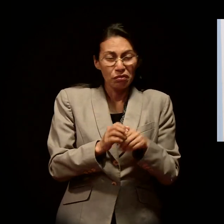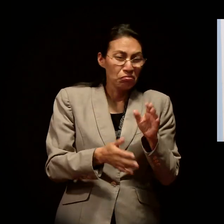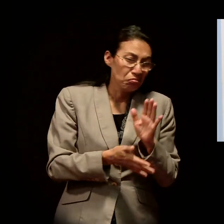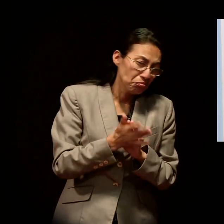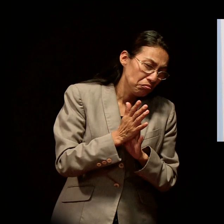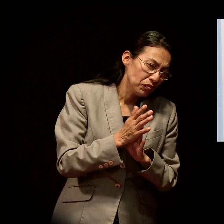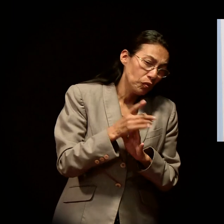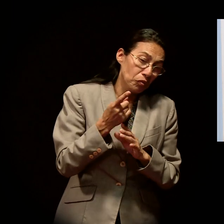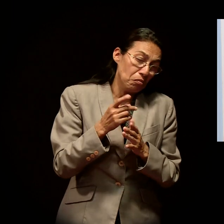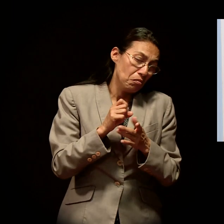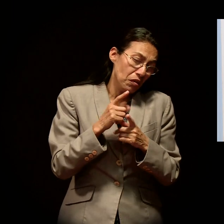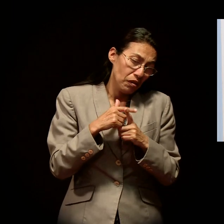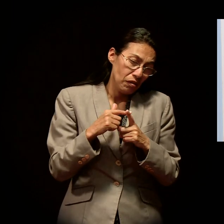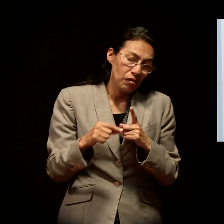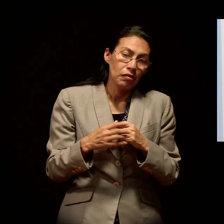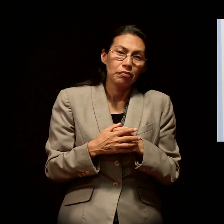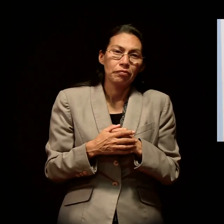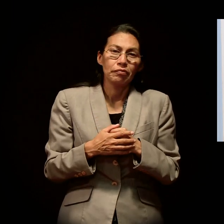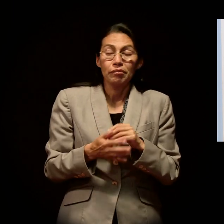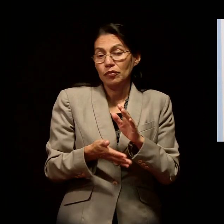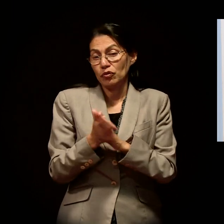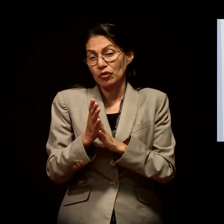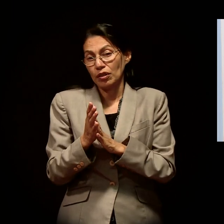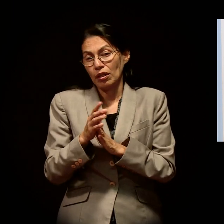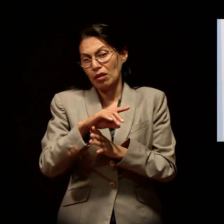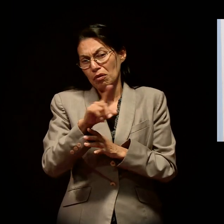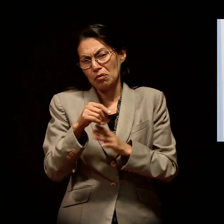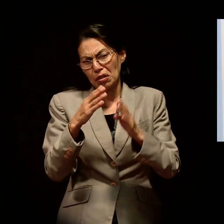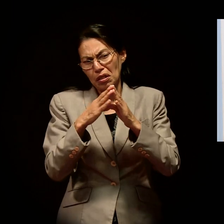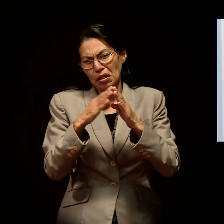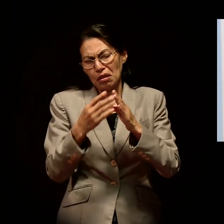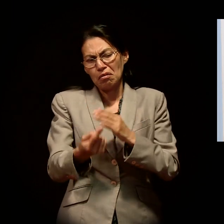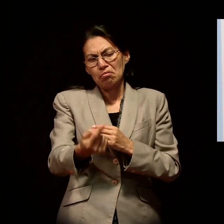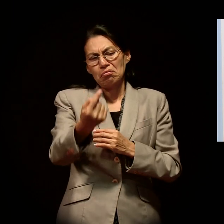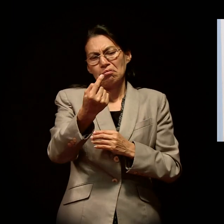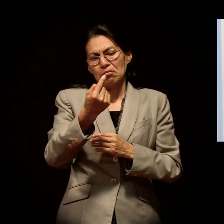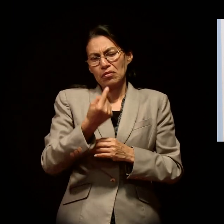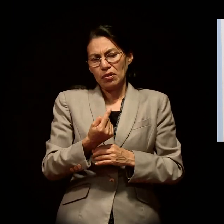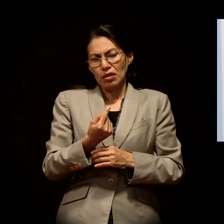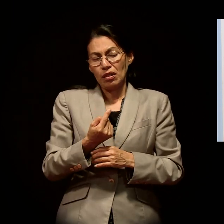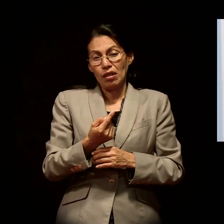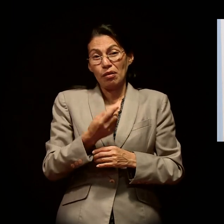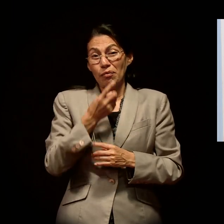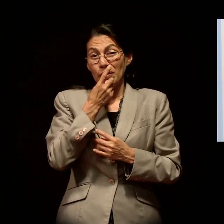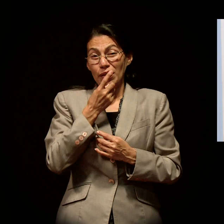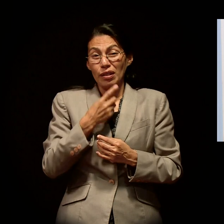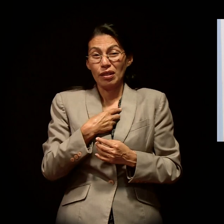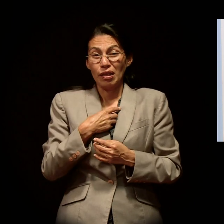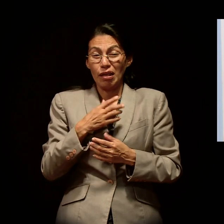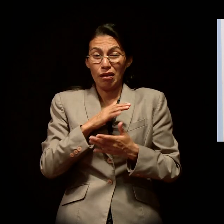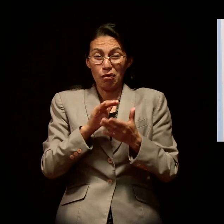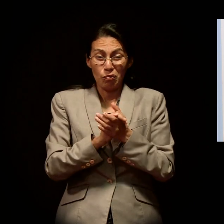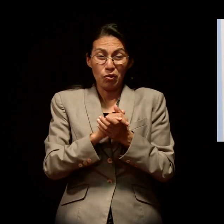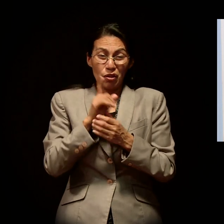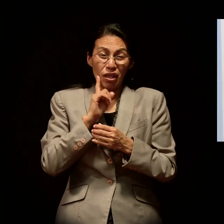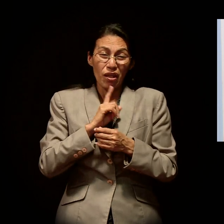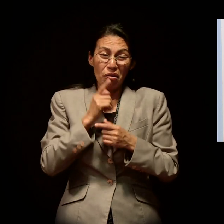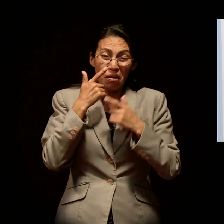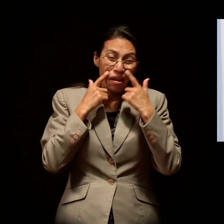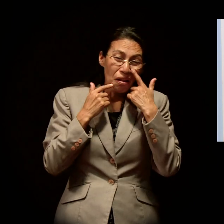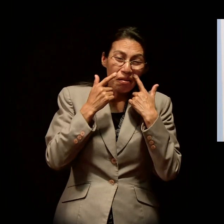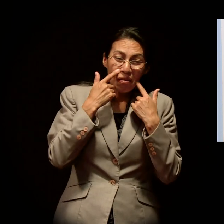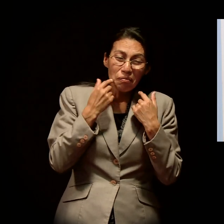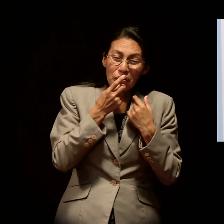mínimo una semana al regresar a casa pastor mi esposa Llorando me dice el bebé tiene fiebre